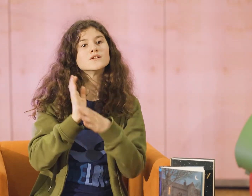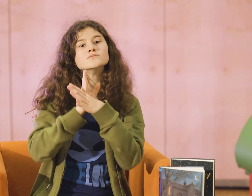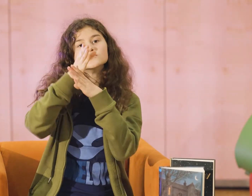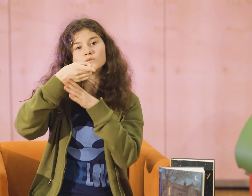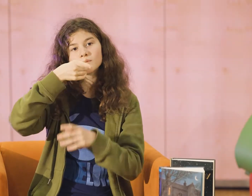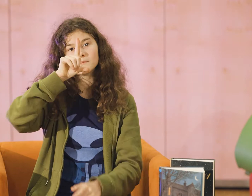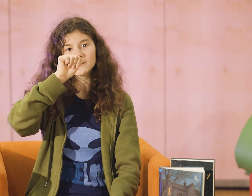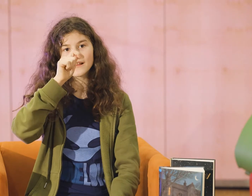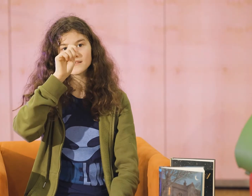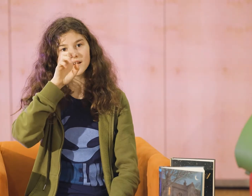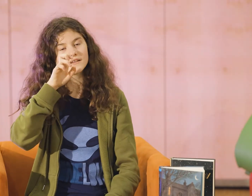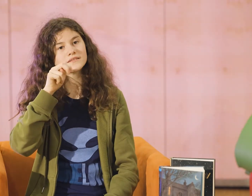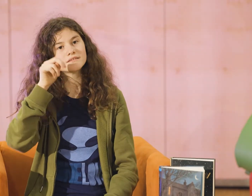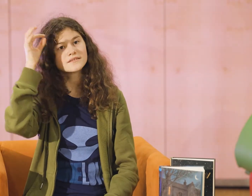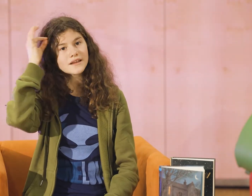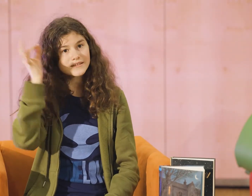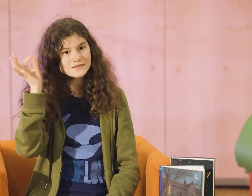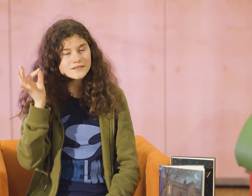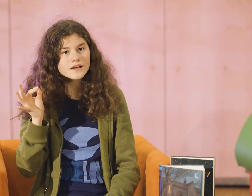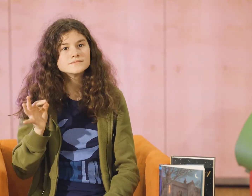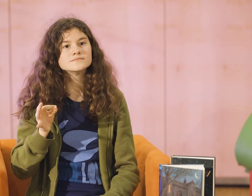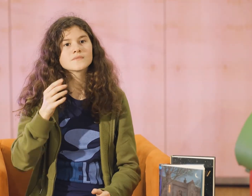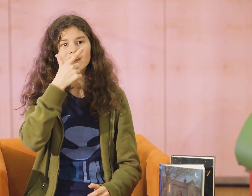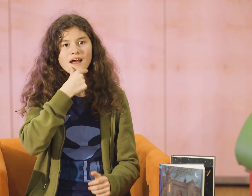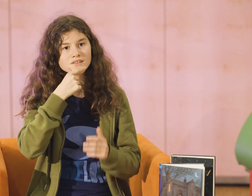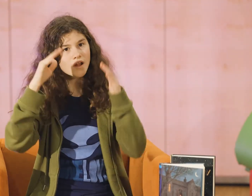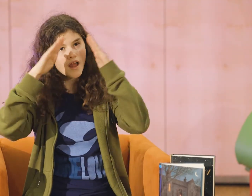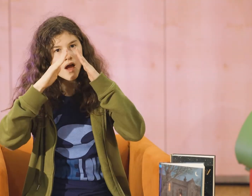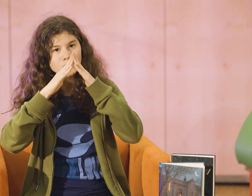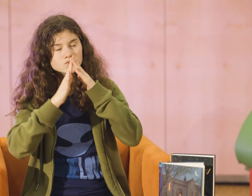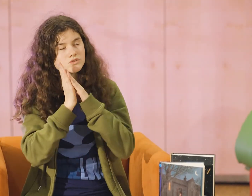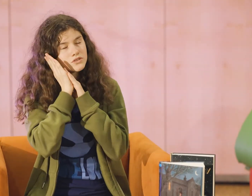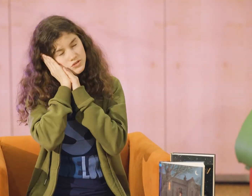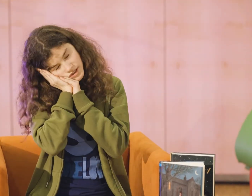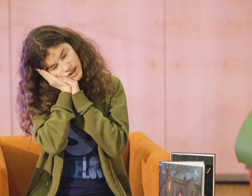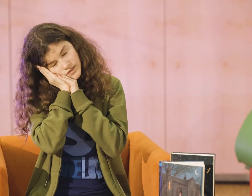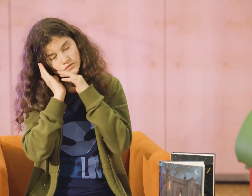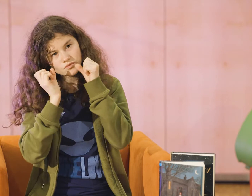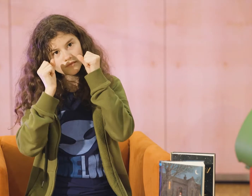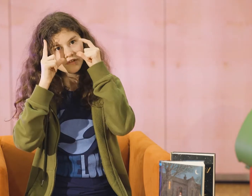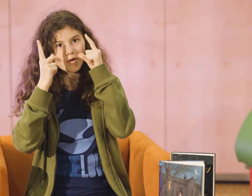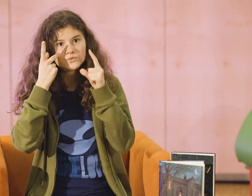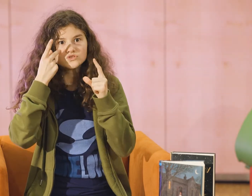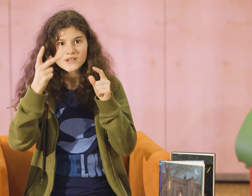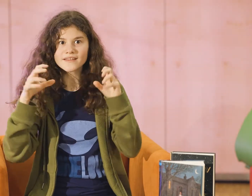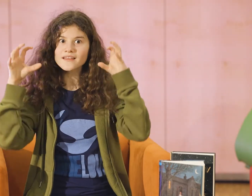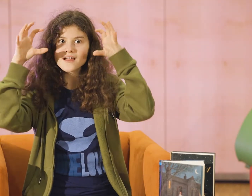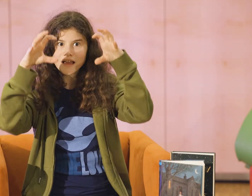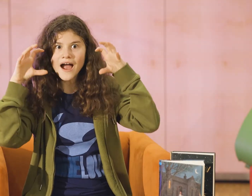ein mädchen besucht ihre tante in einem alten haus und als sie schläft und aufwacht sieht sie